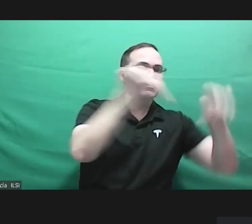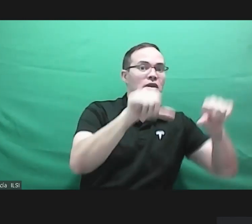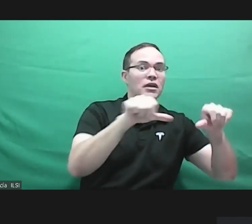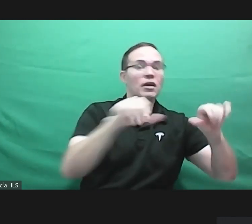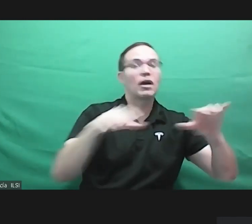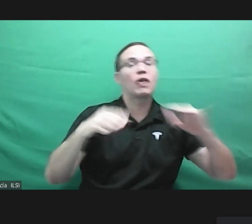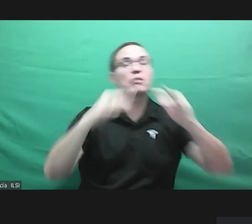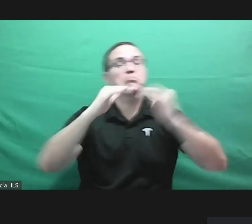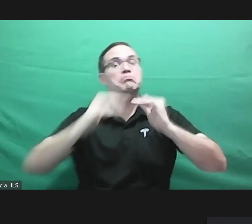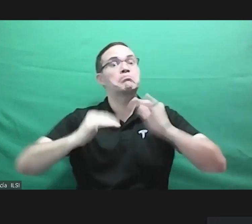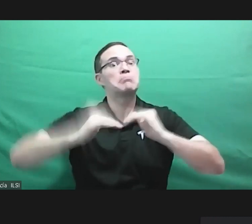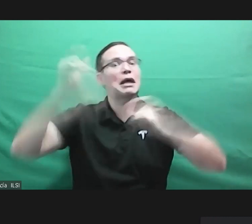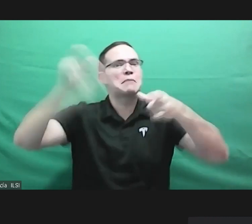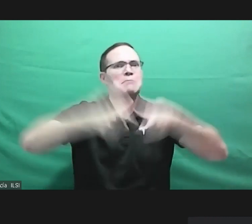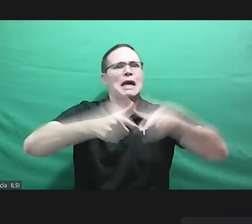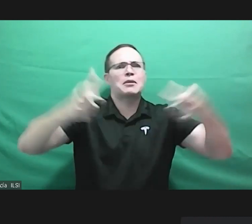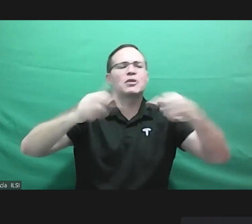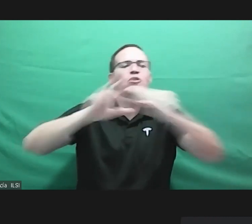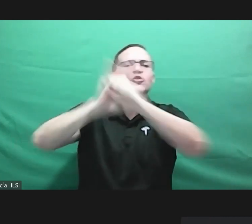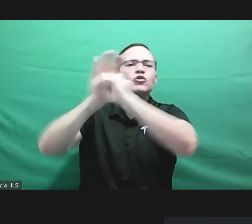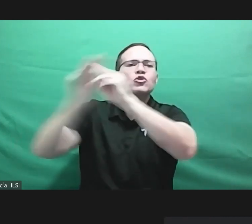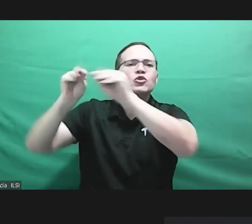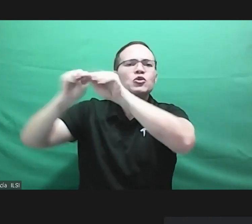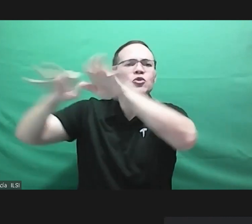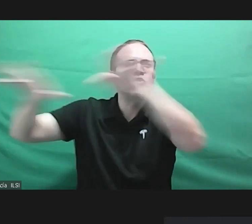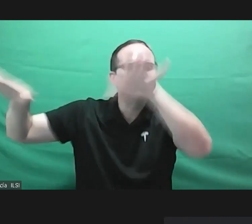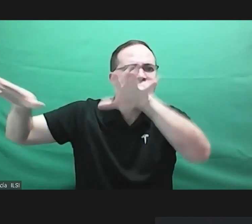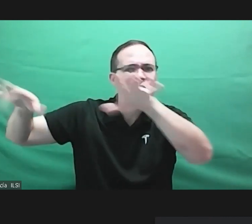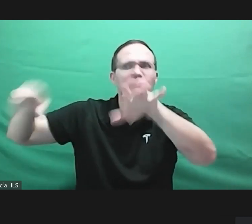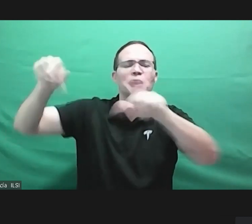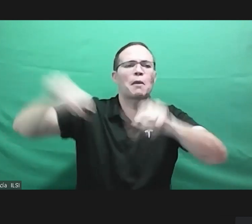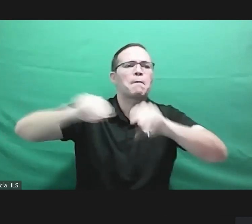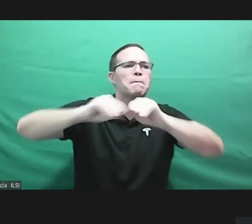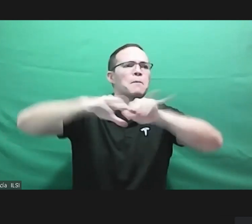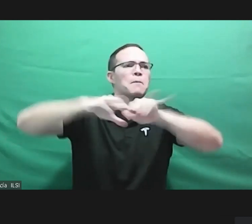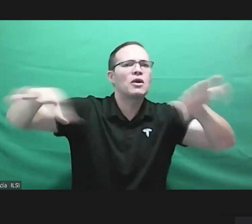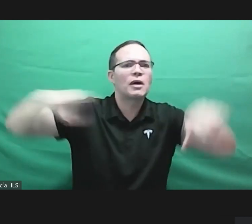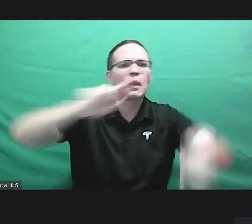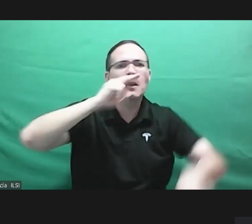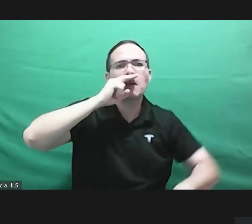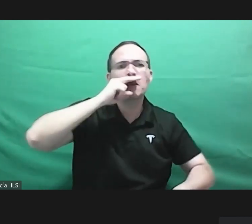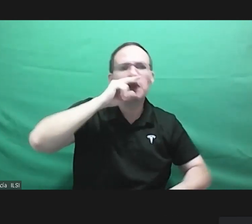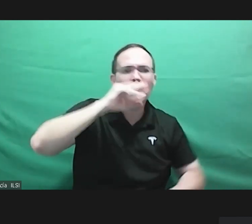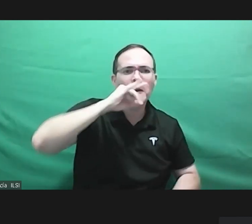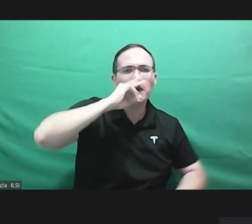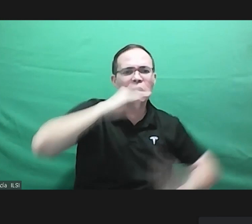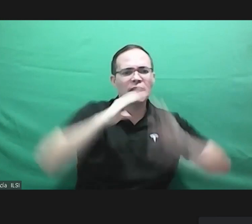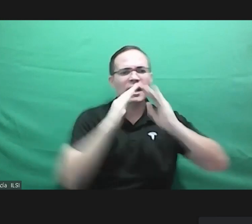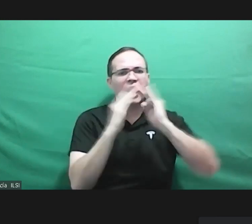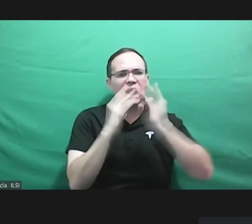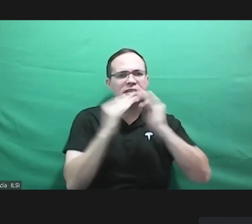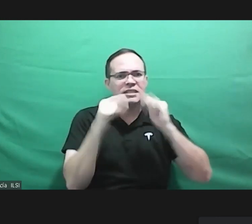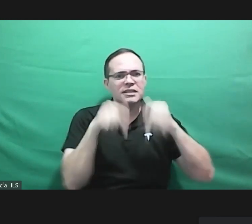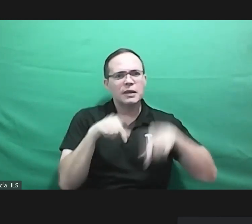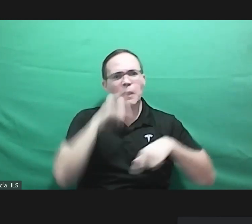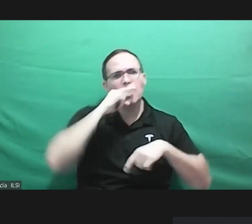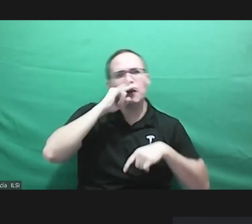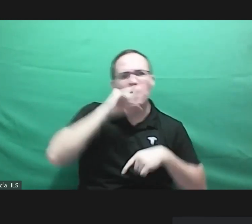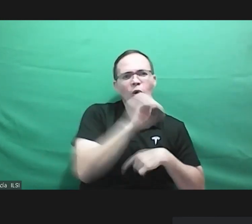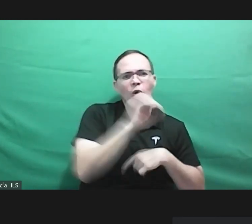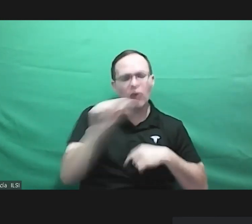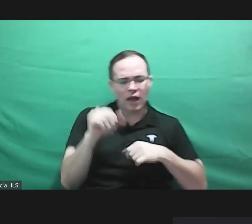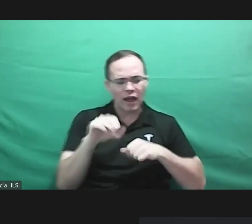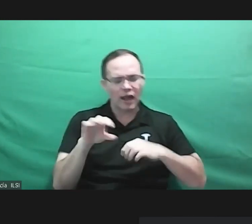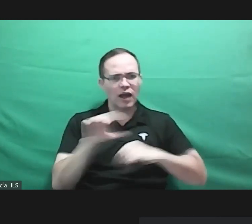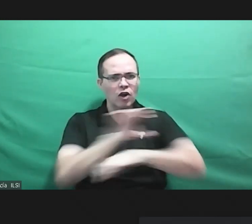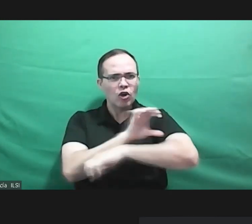el dato de cuántos niños y niñas tienen acceso a computadoras, a servicios de internet, cuántos efectivamente están